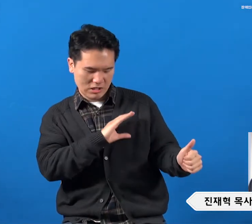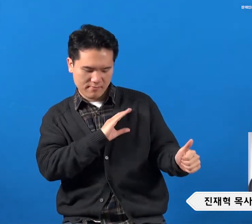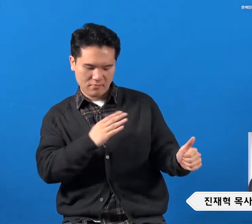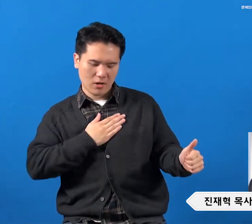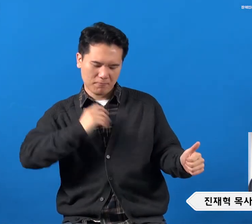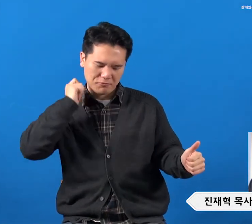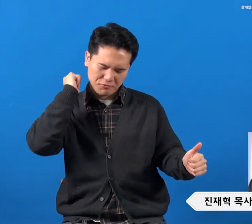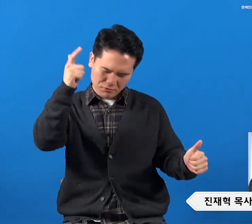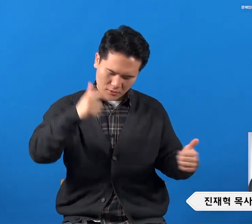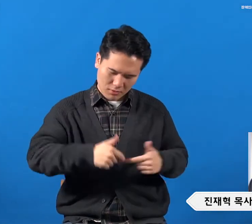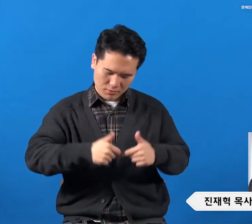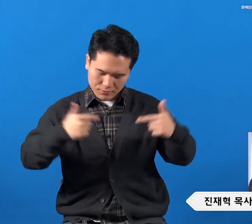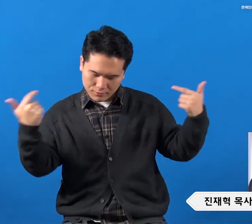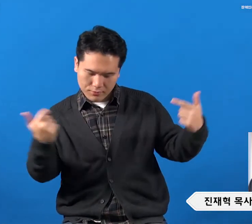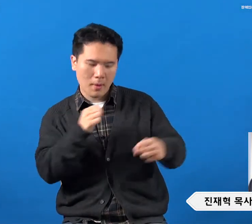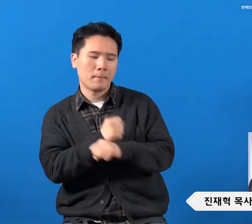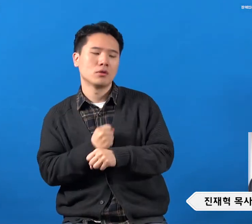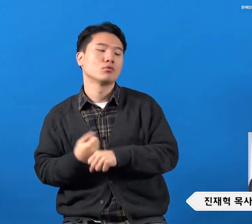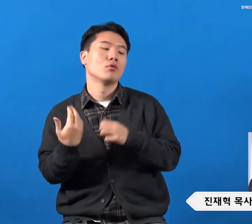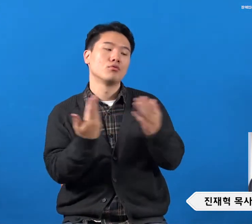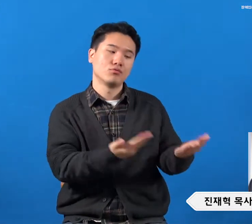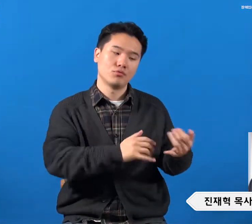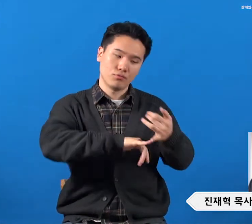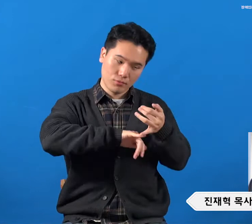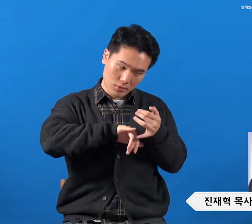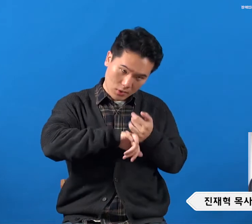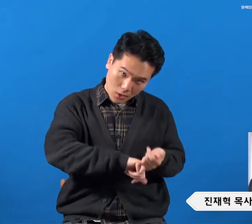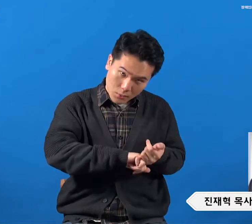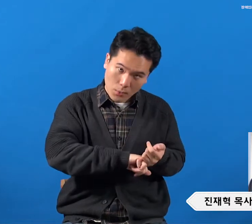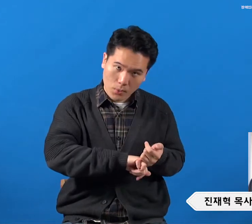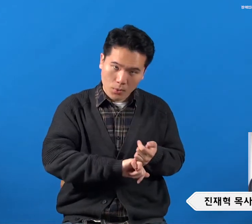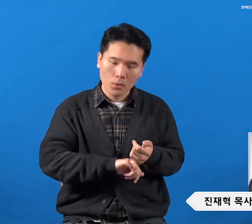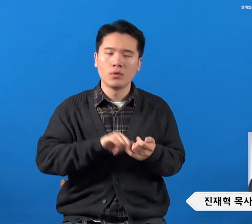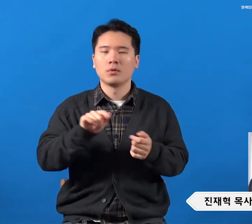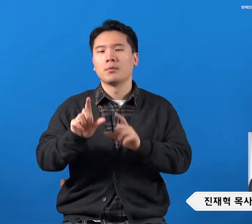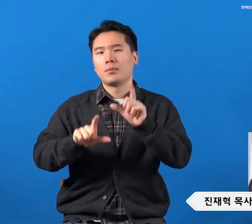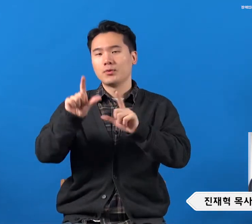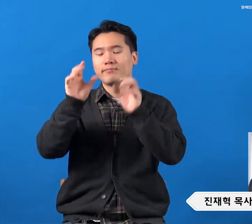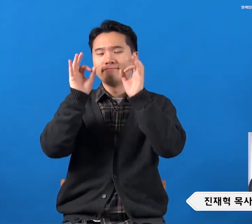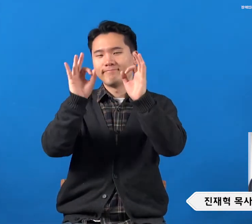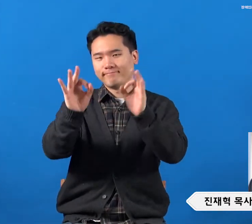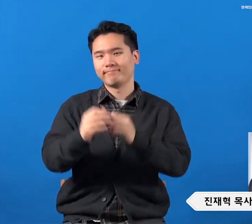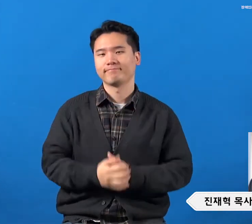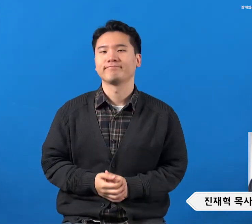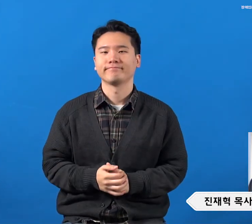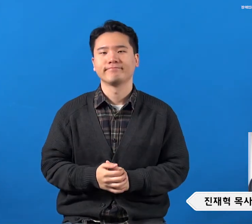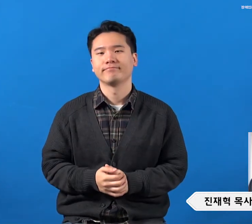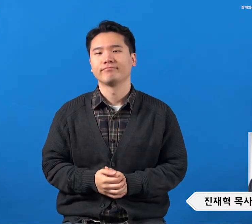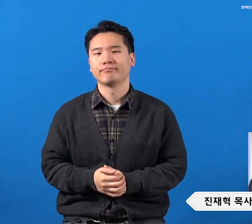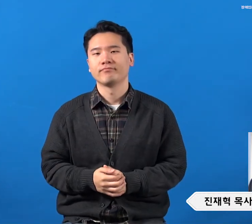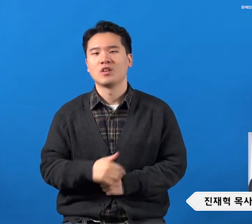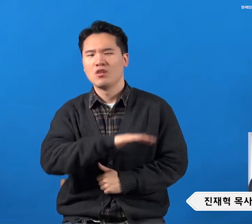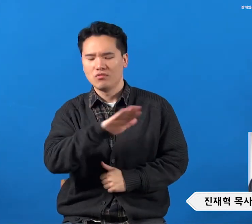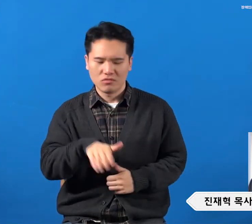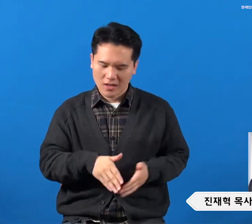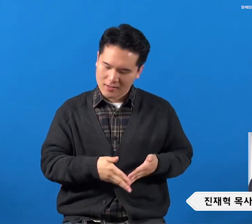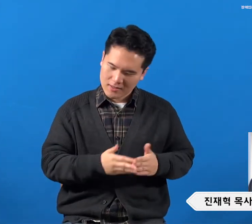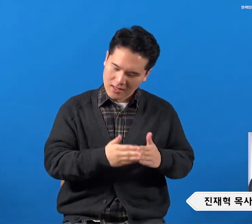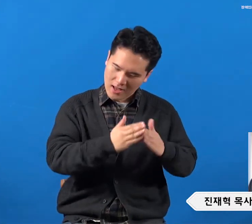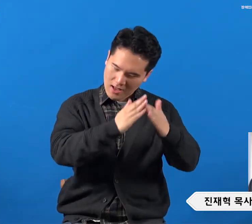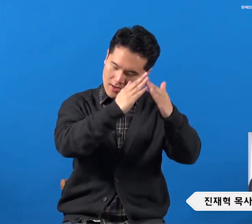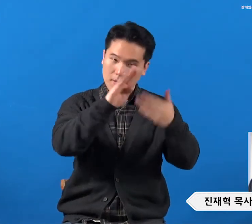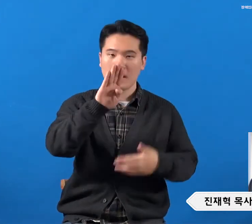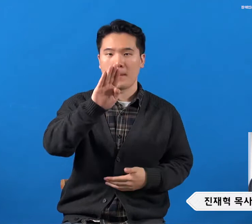창대하게 하겠다라고 말씀하시는 하나님의 축복의 모습을 보십시오. 우리가 쌓는